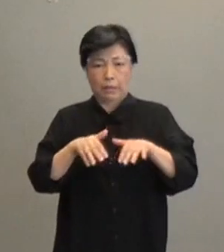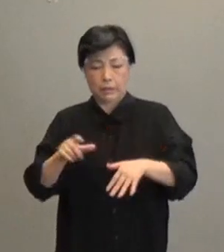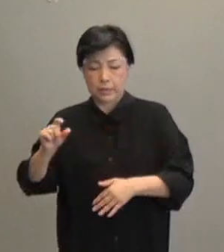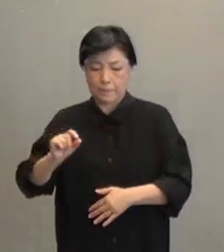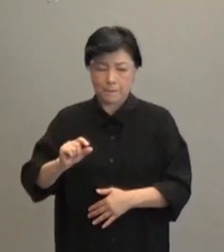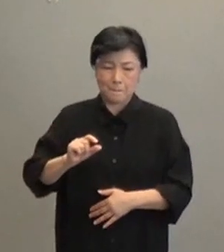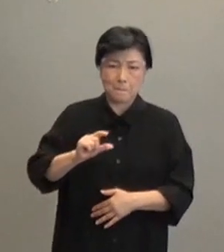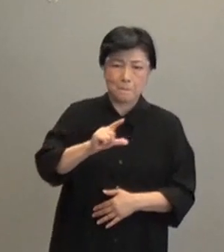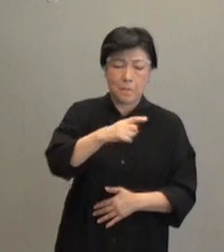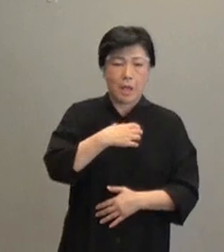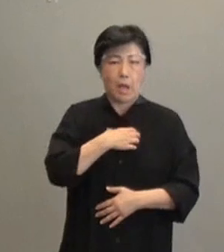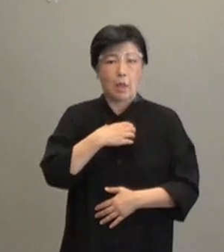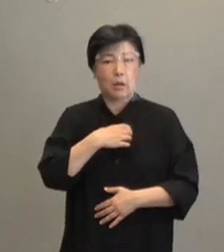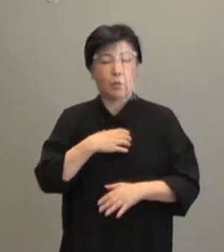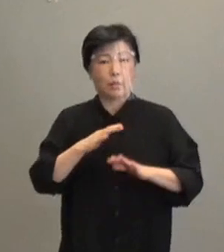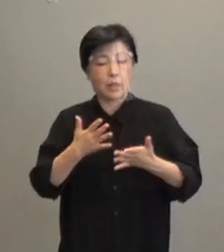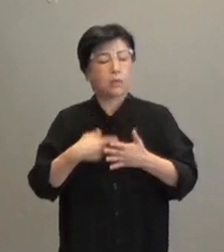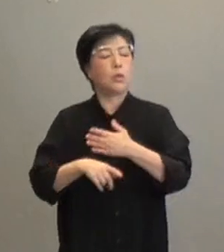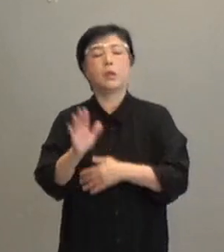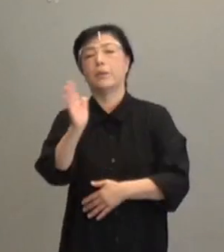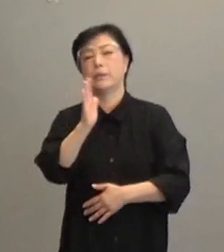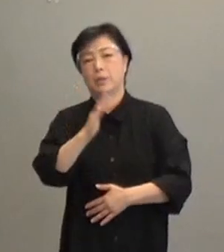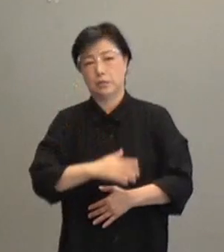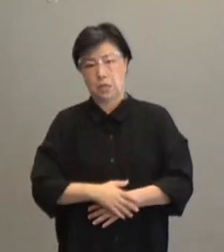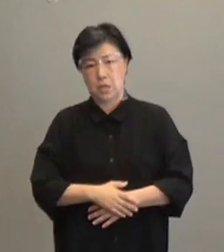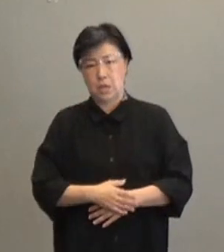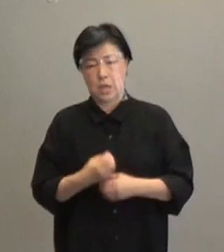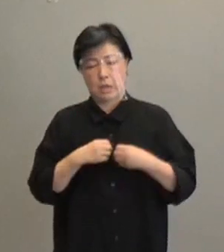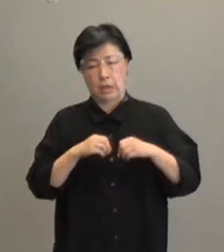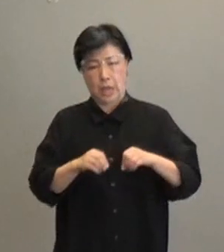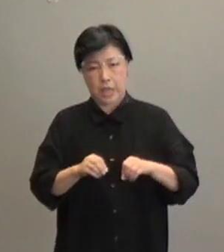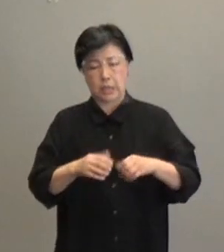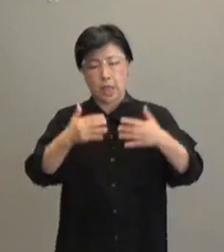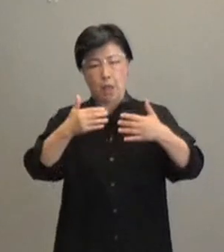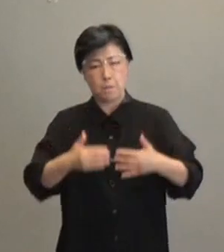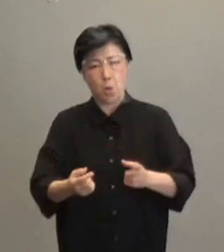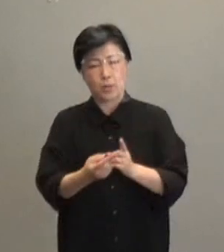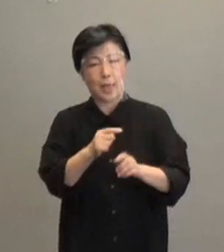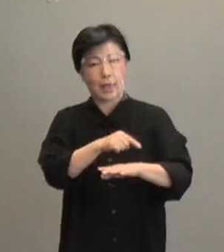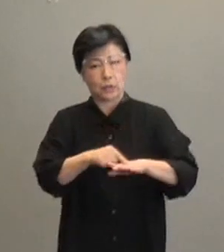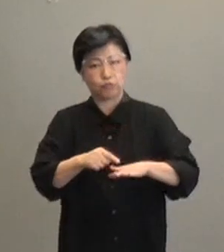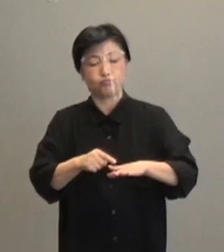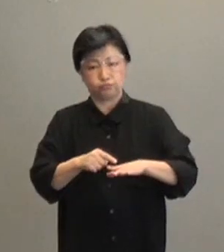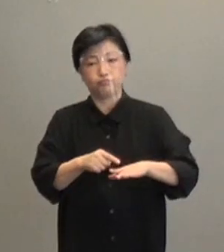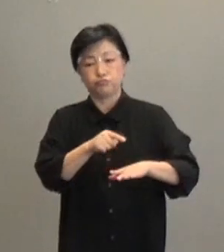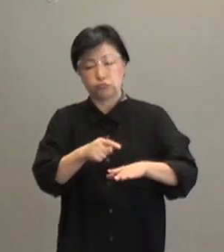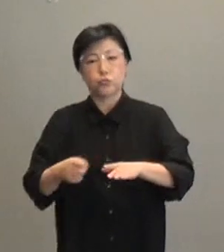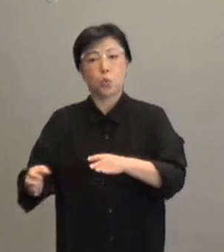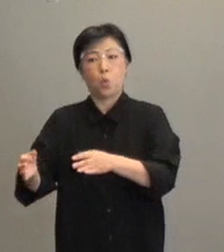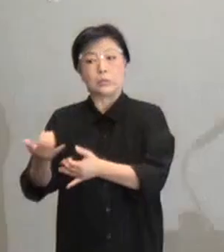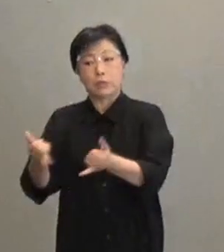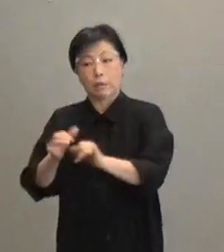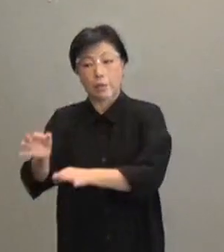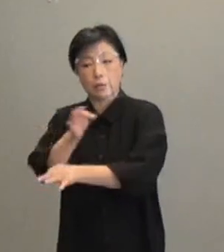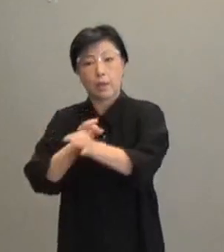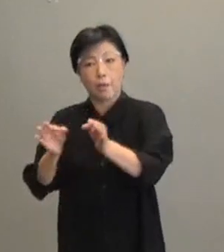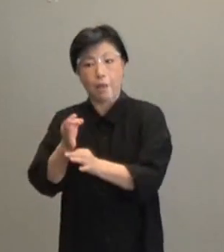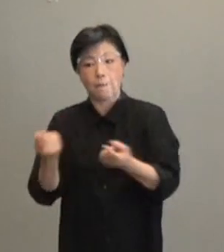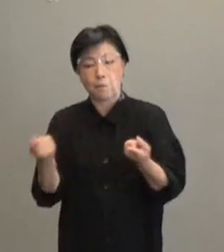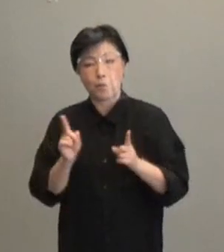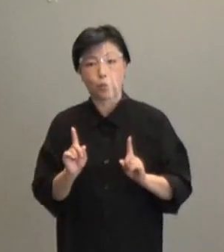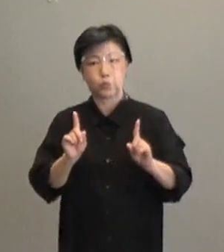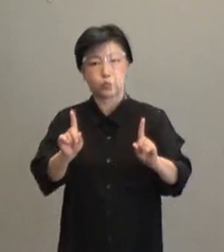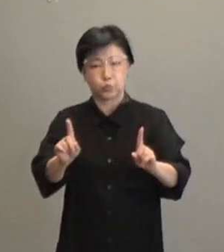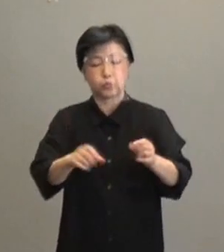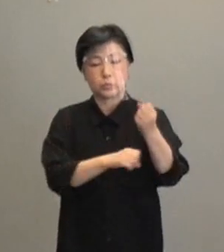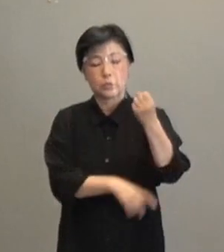大する恐れがなくなったわけではありません。感染防止対策と社会経済活動を両立していくため、引き続き